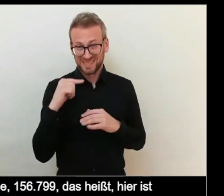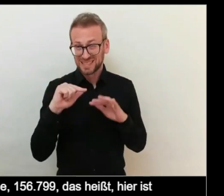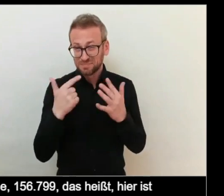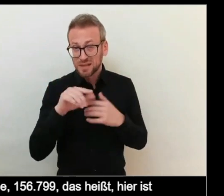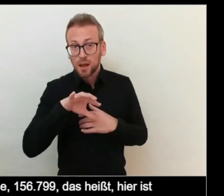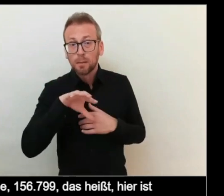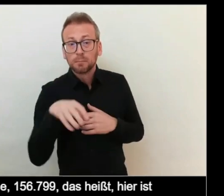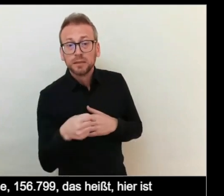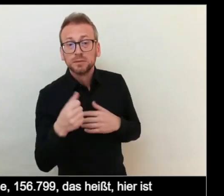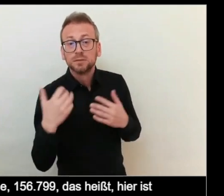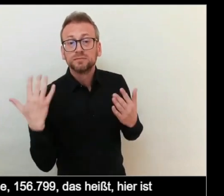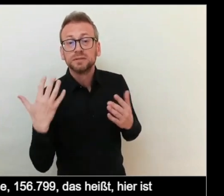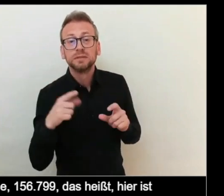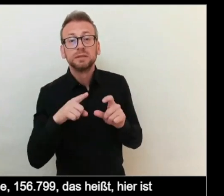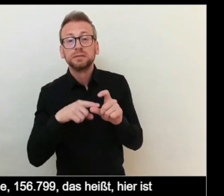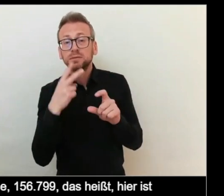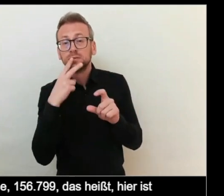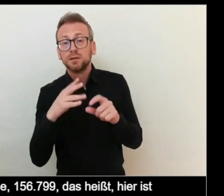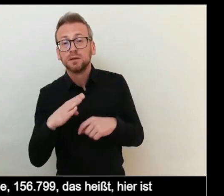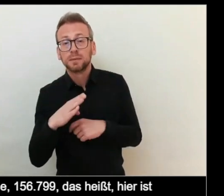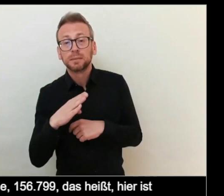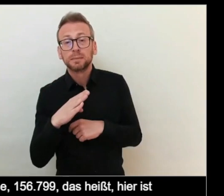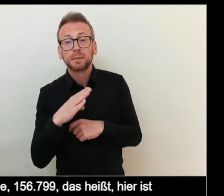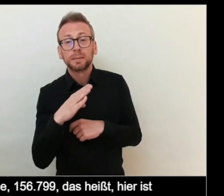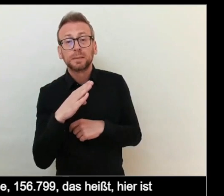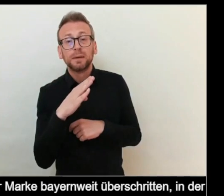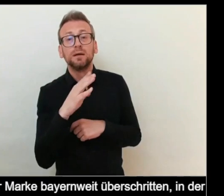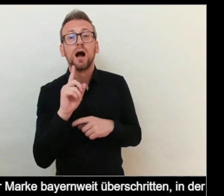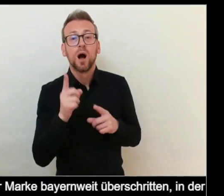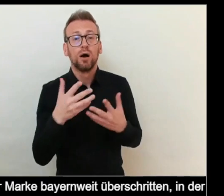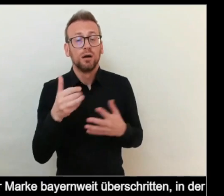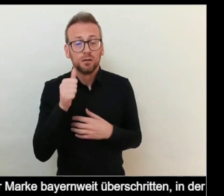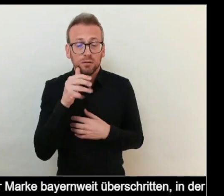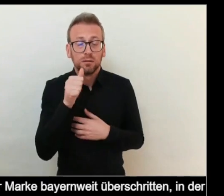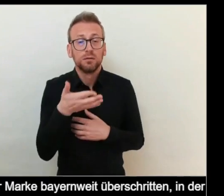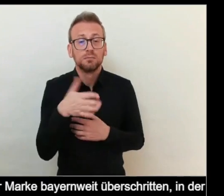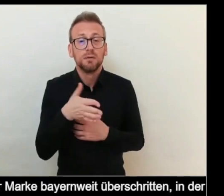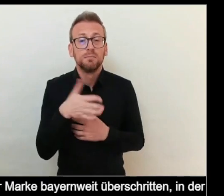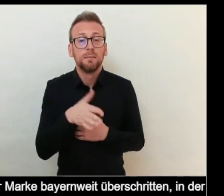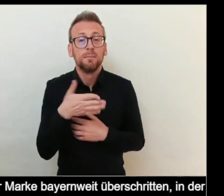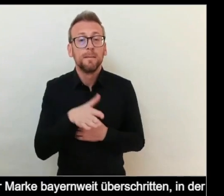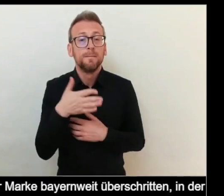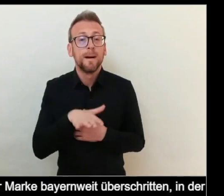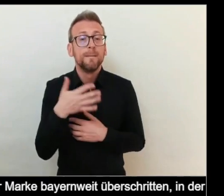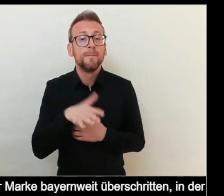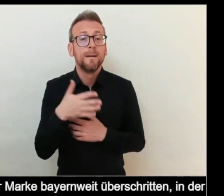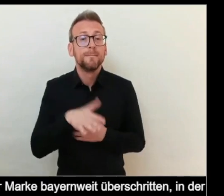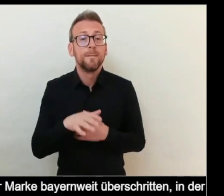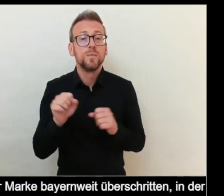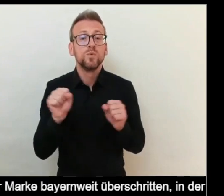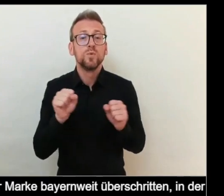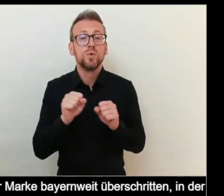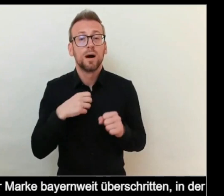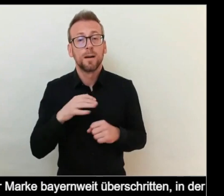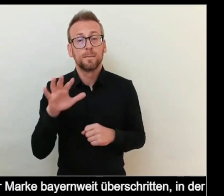als wir hier berichtet haben, war es immer deutlich unter 1, jetzt wieder über 1. Seit dem 10.3. ist dieser Wert wieder über 1, der immer